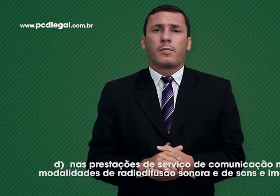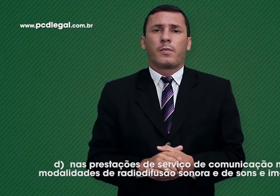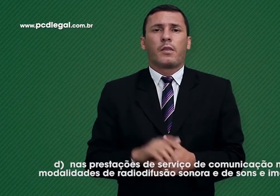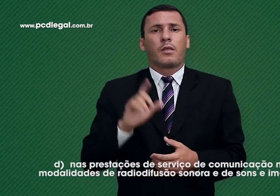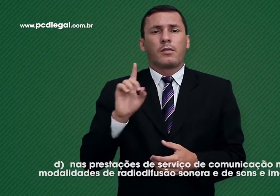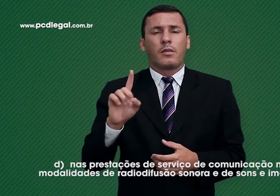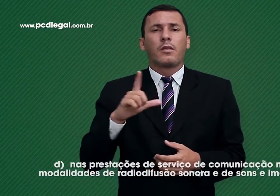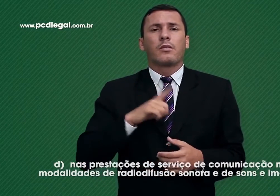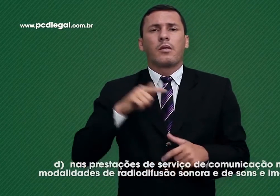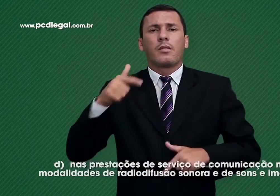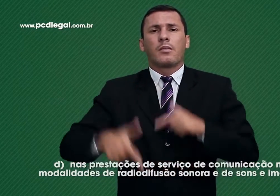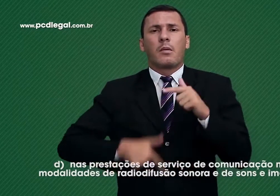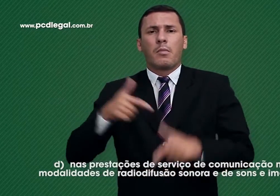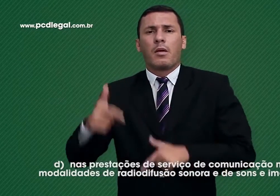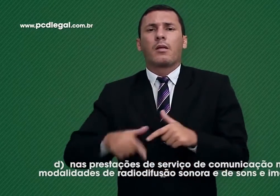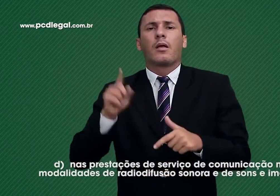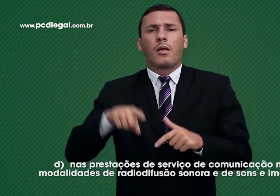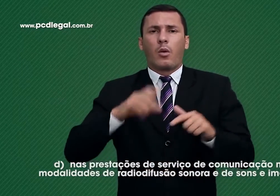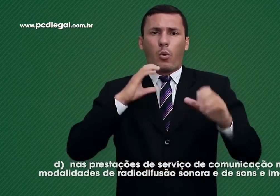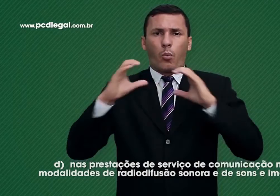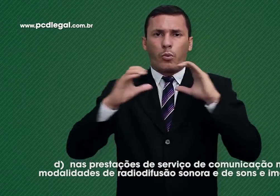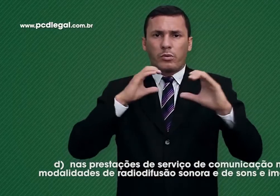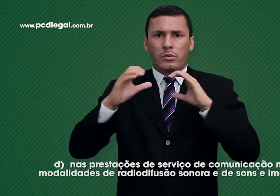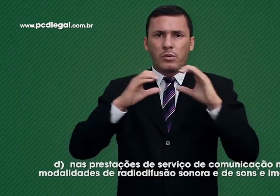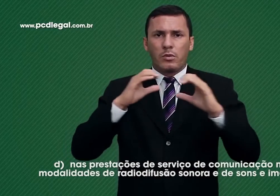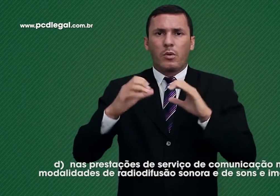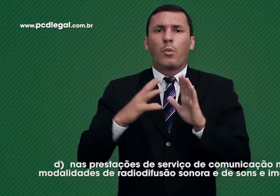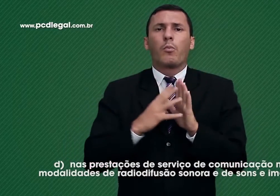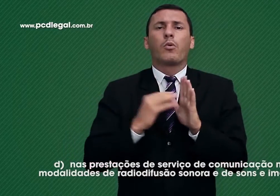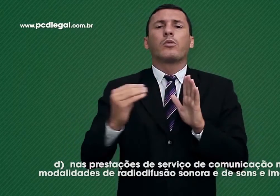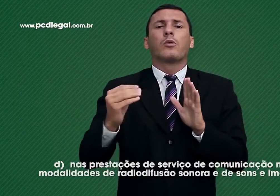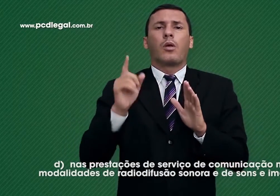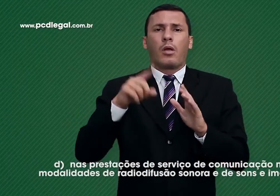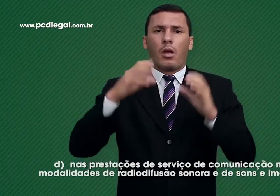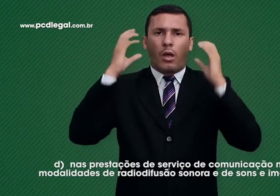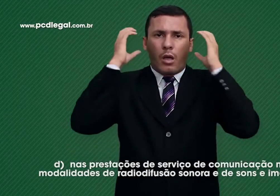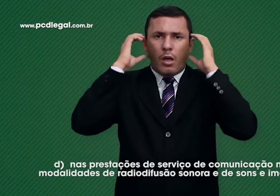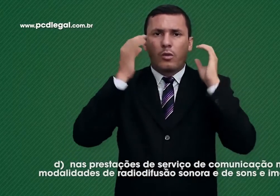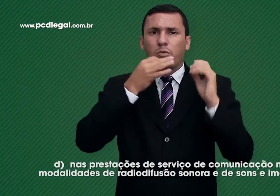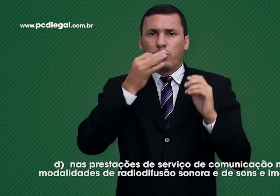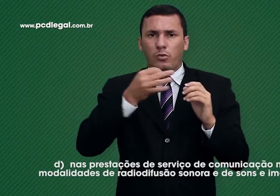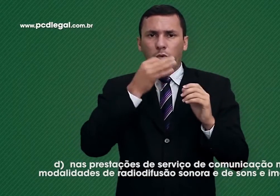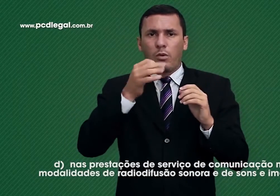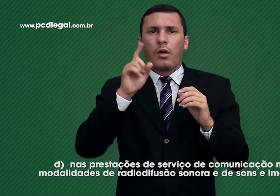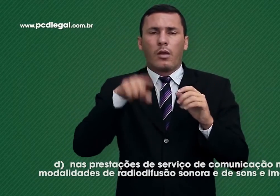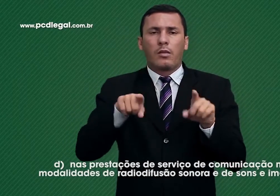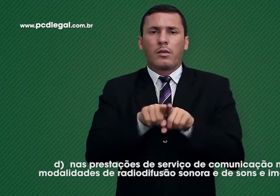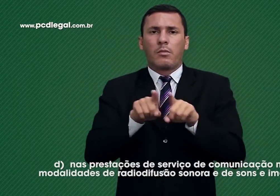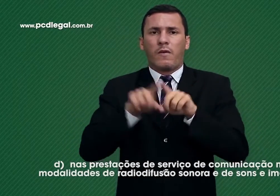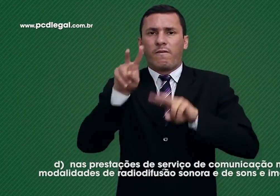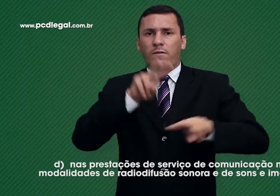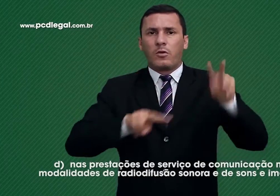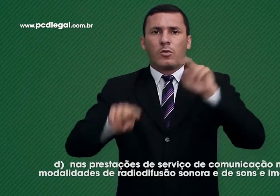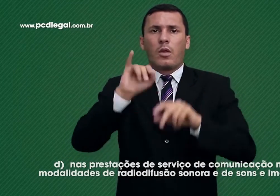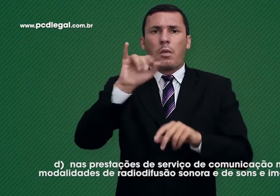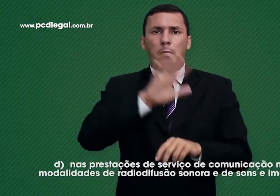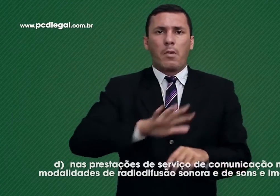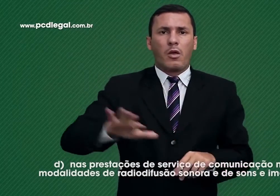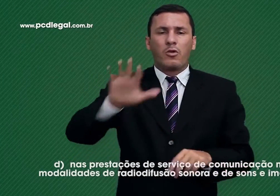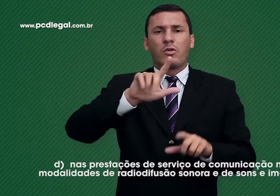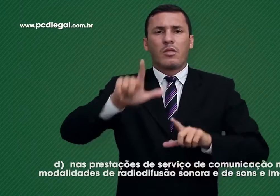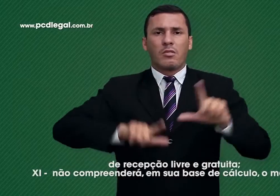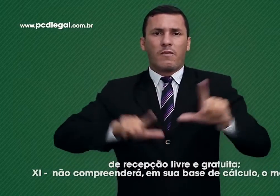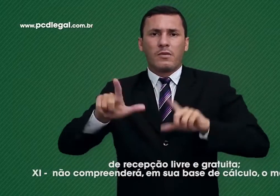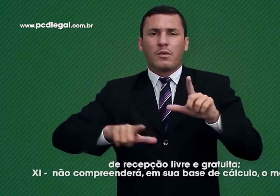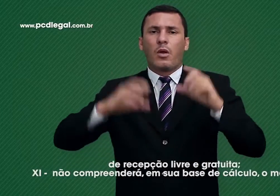5º. D. Nas prestações de serviço de comunicação nas modalidades de radiodifusão sonora e de